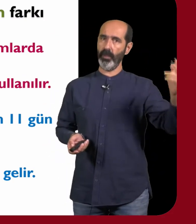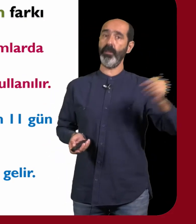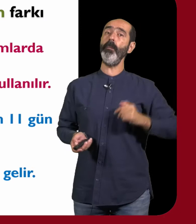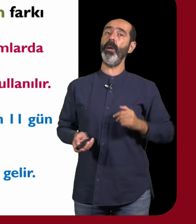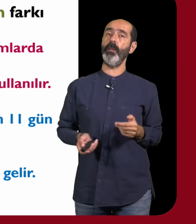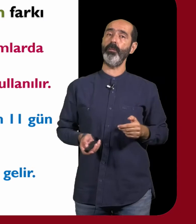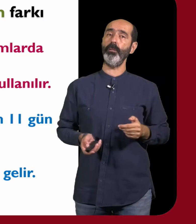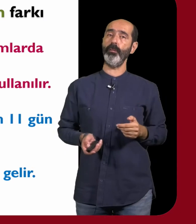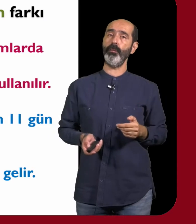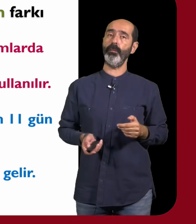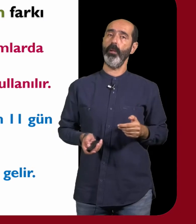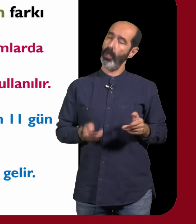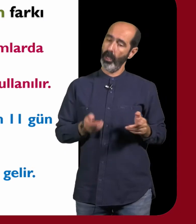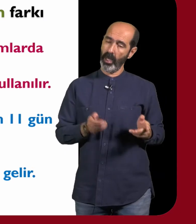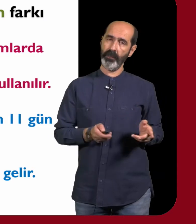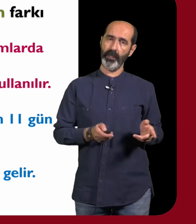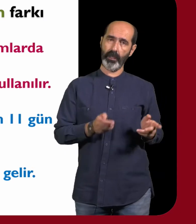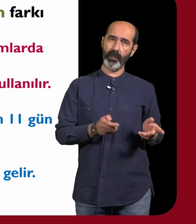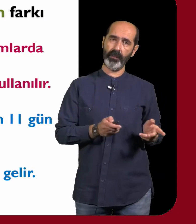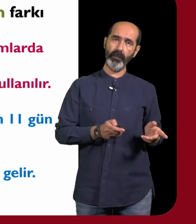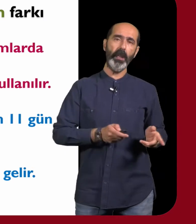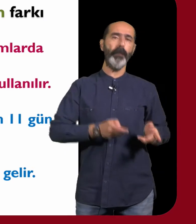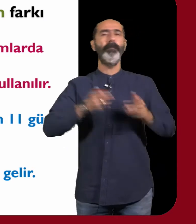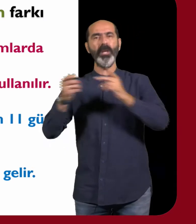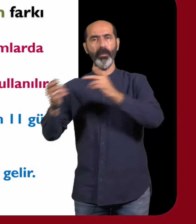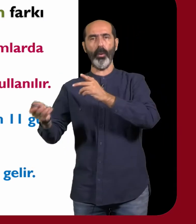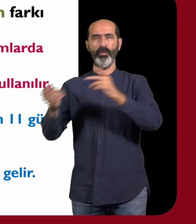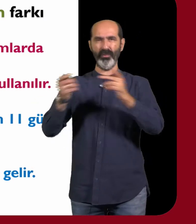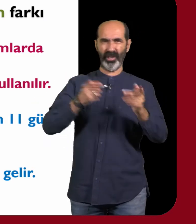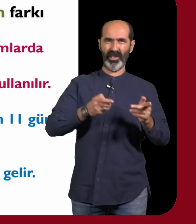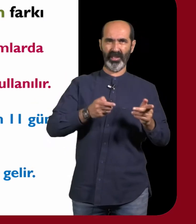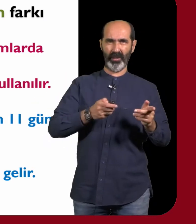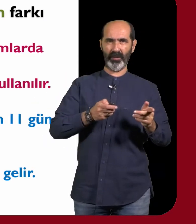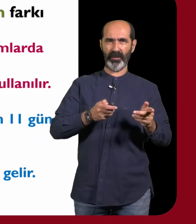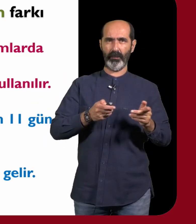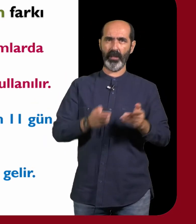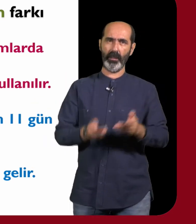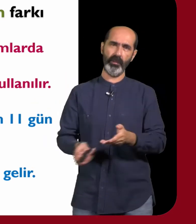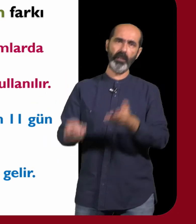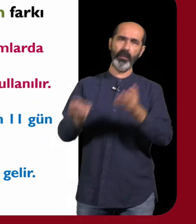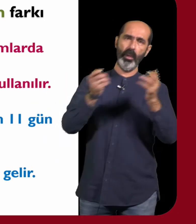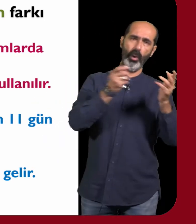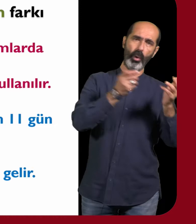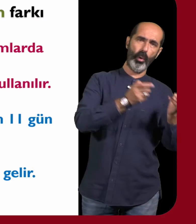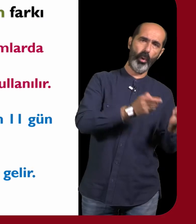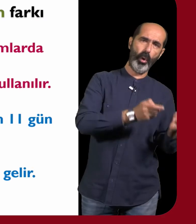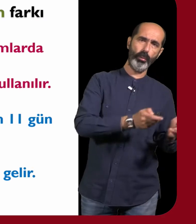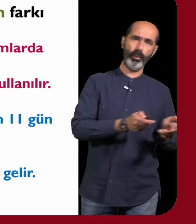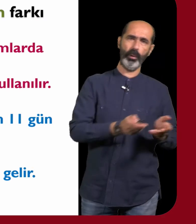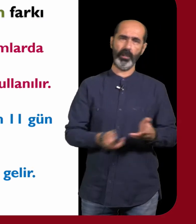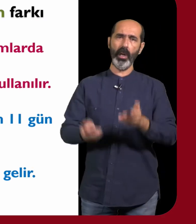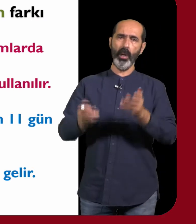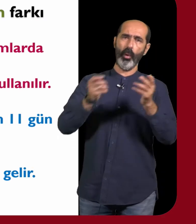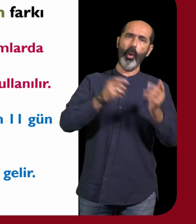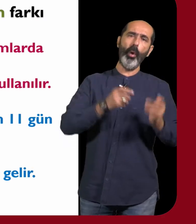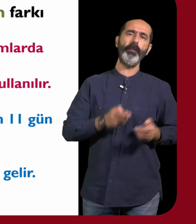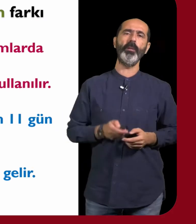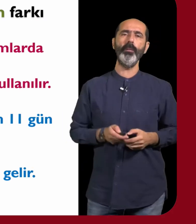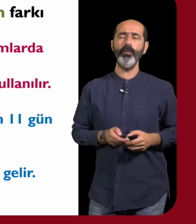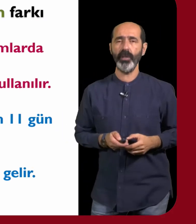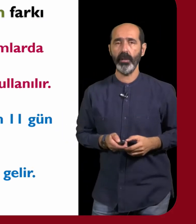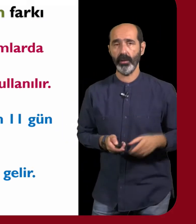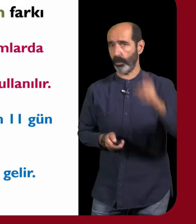Ramazan Bayramı diyorsunuz her sene Ramazan Bir önceki Ramazan Bayramı'ndan on gün ya da